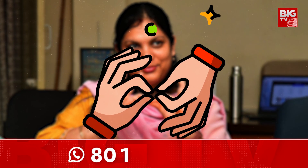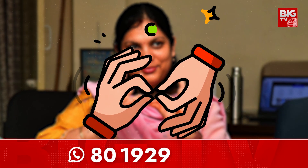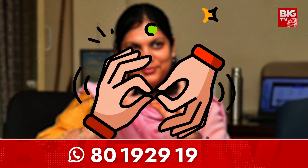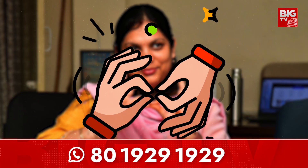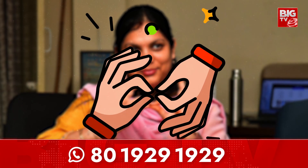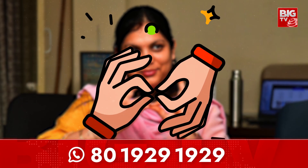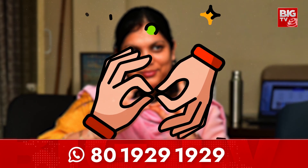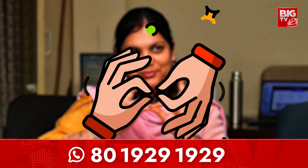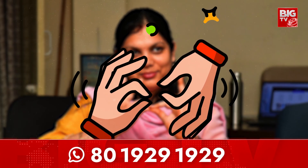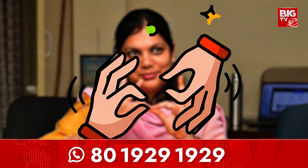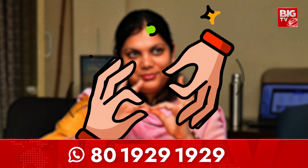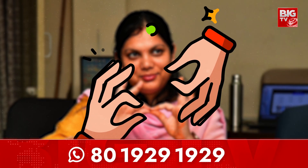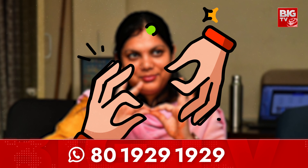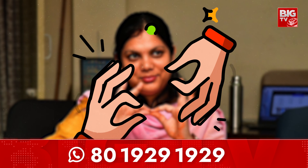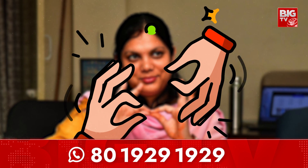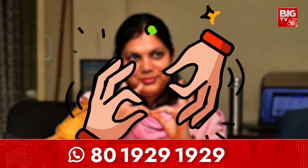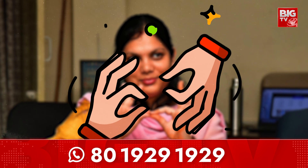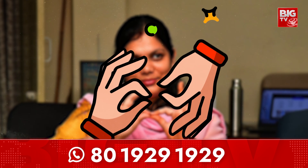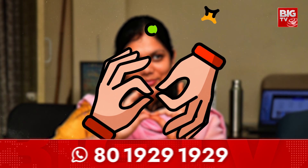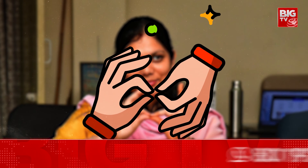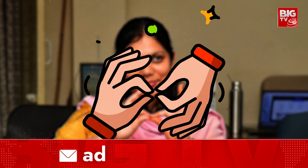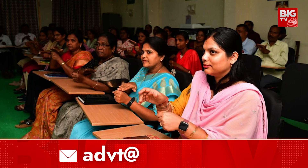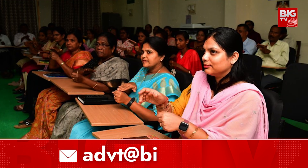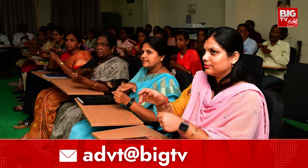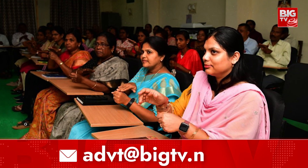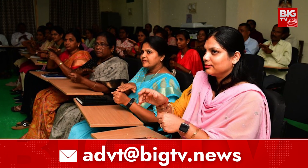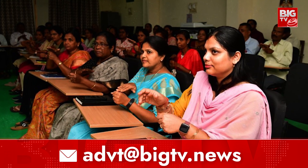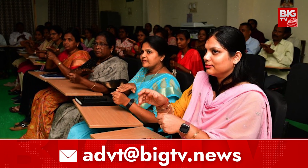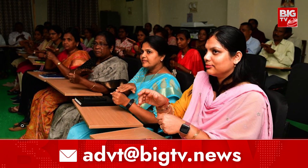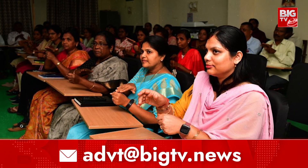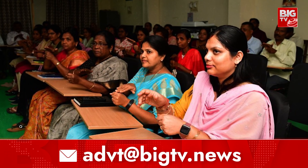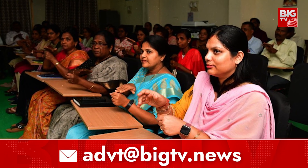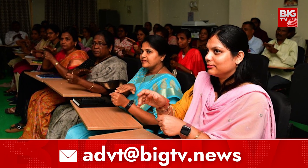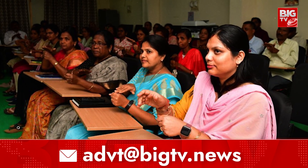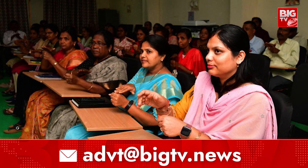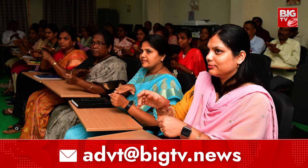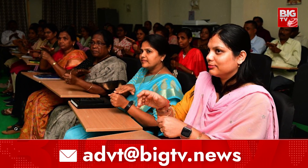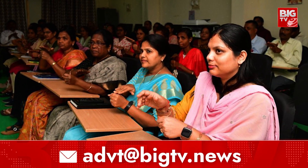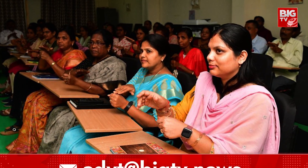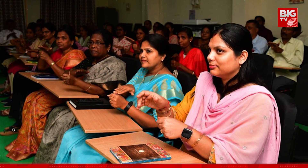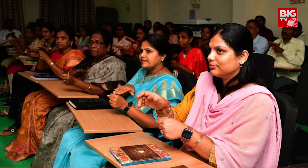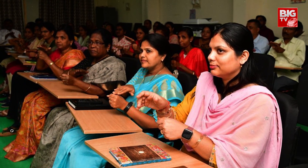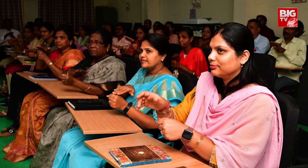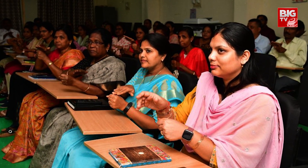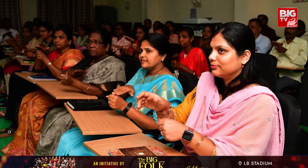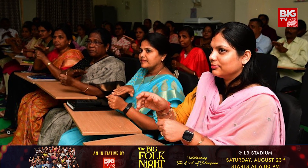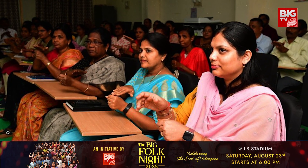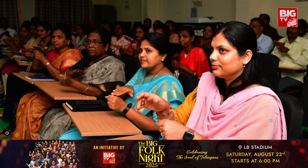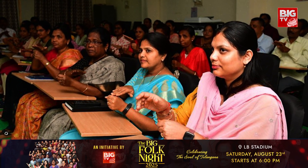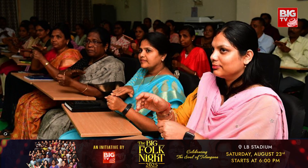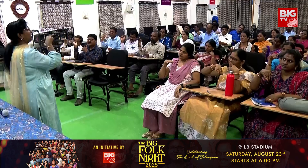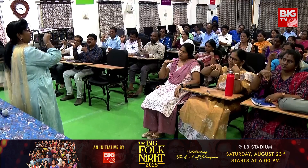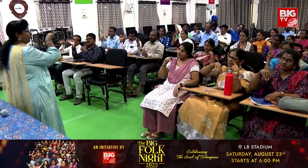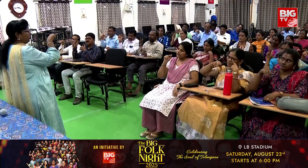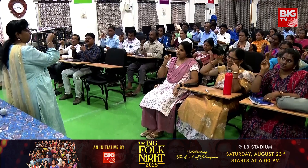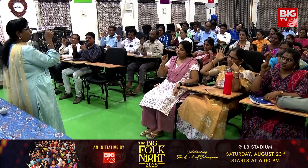అర్థం చేసుకోవడమే ముఖ్యమని భావించారు కలెక్టర్ పమేలా సత్పతి. కలెక్టర్ చూపించిన చొరవ తమకు ఎంతో ఉపయోగపడుతుందని చెప్పారు